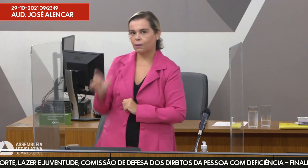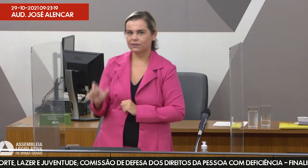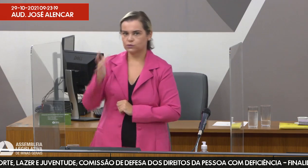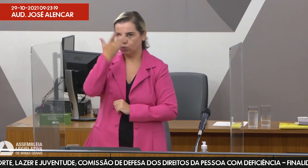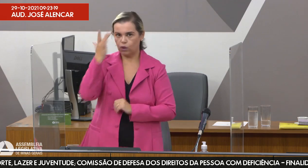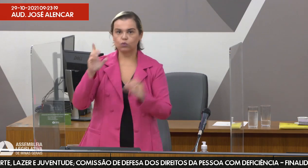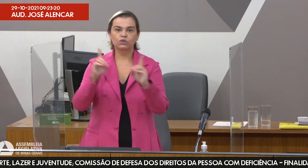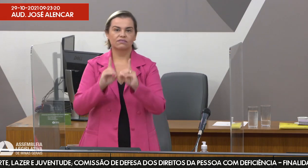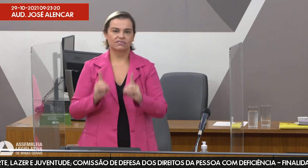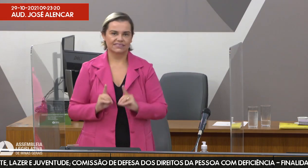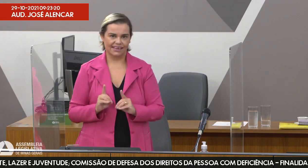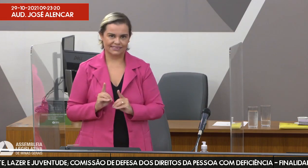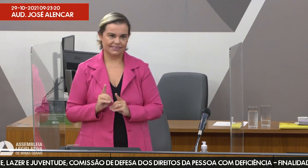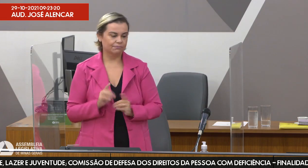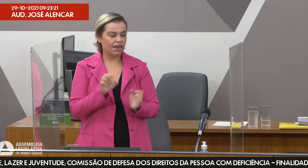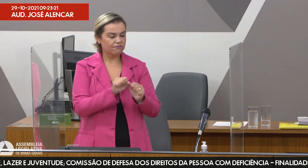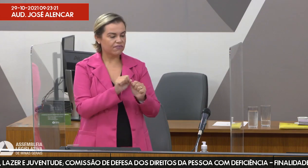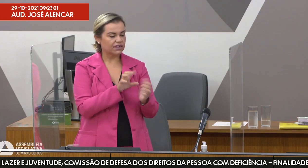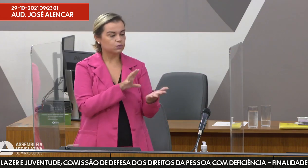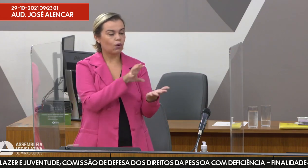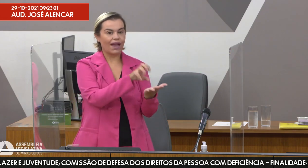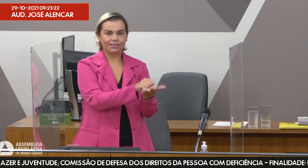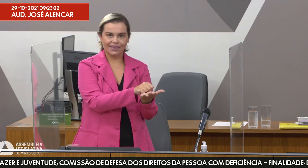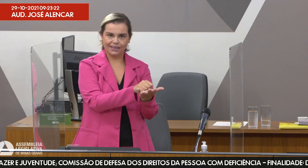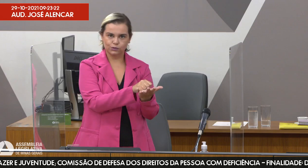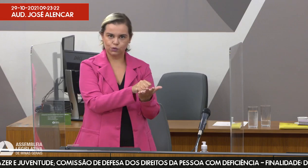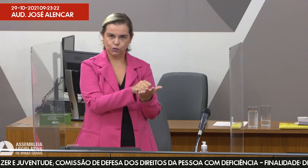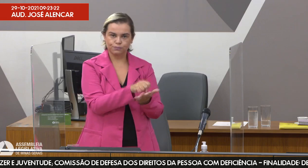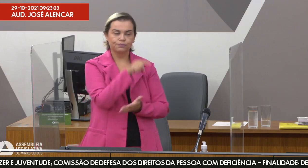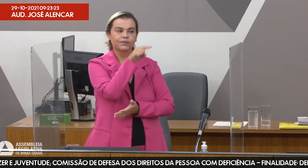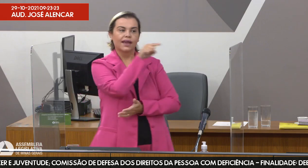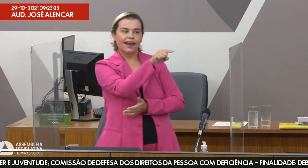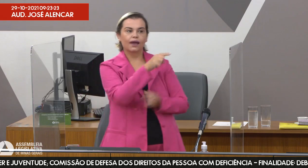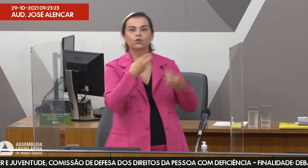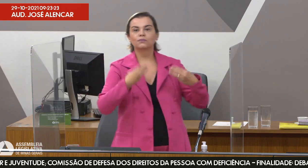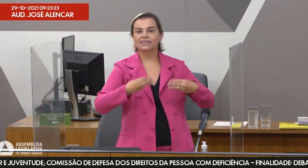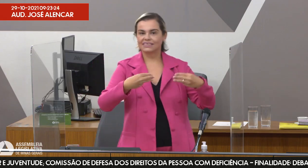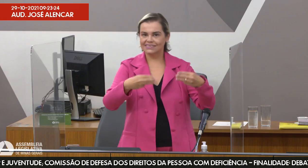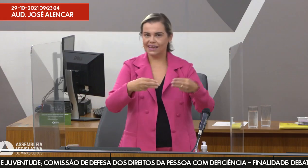dados disponíveis em diversos outros cadastros.